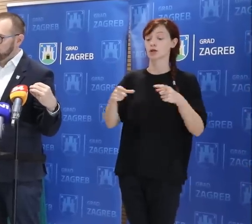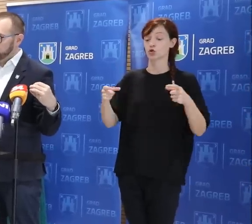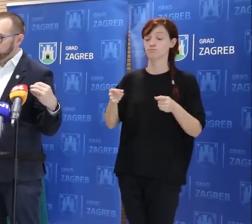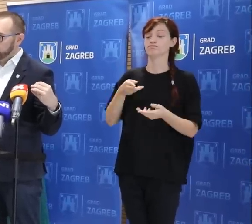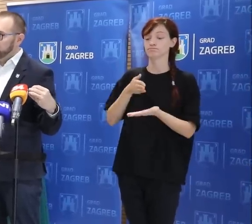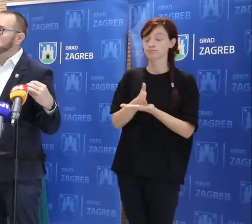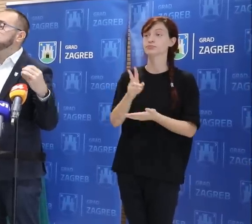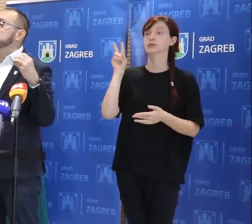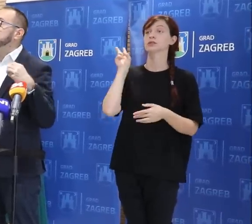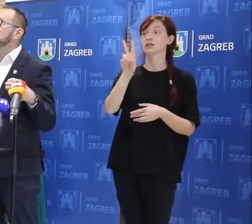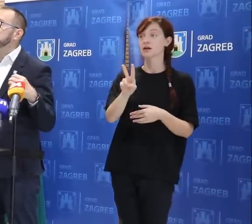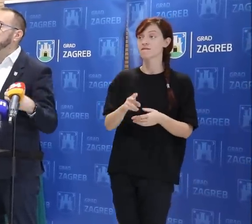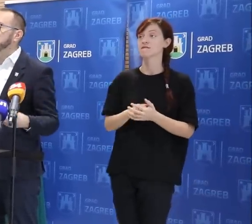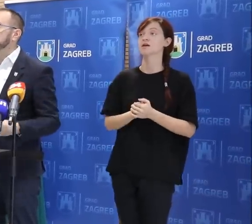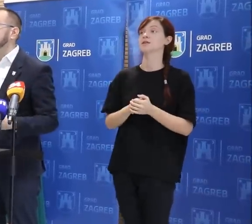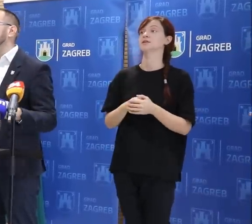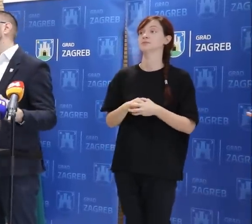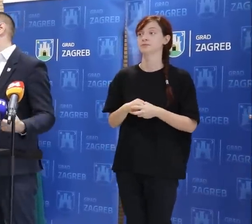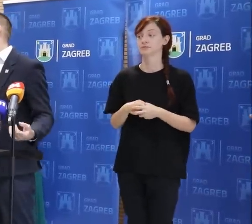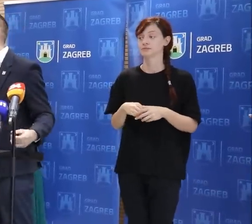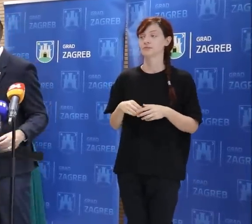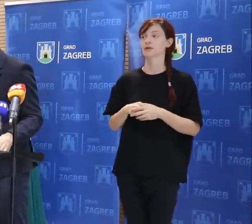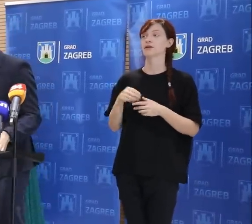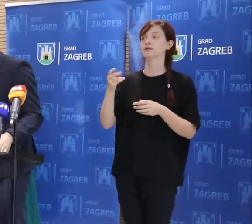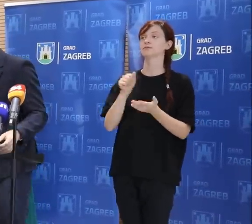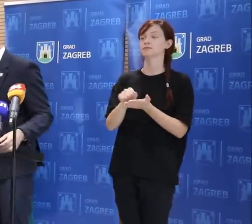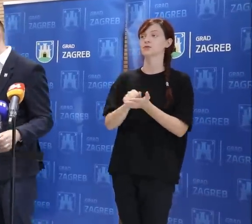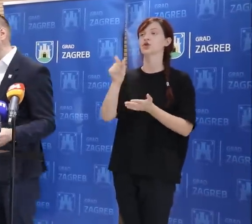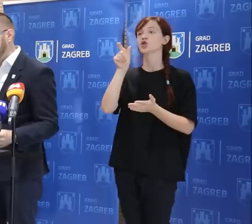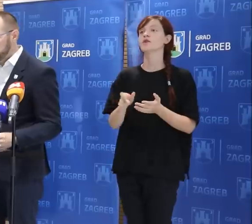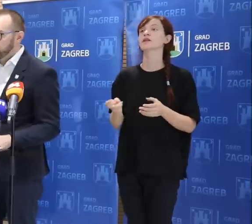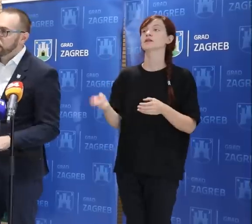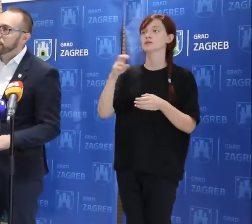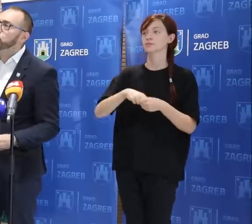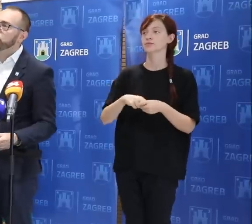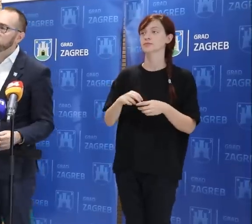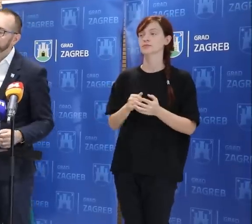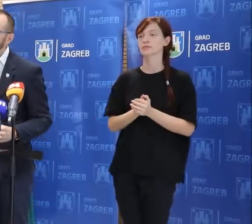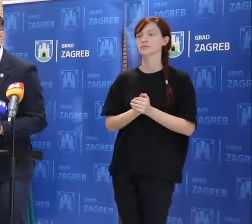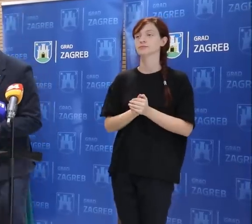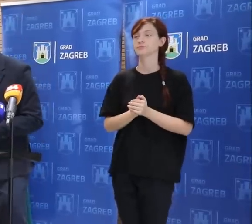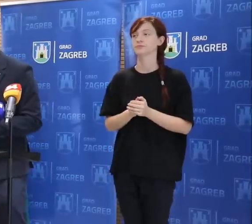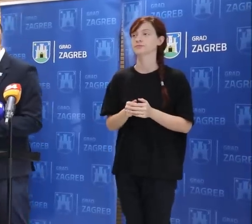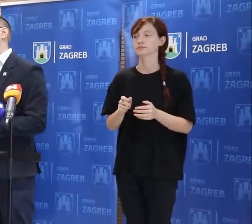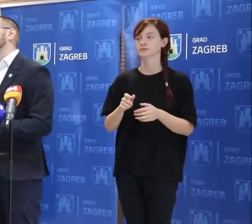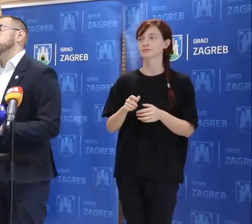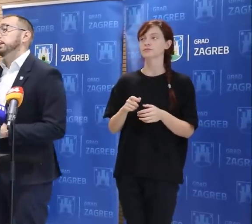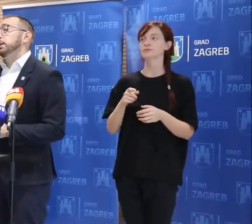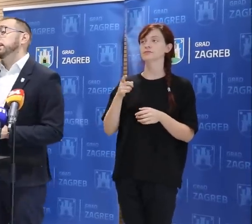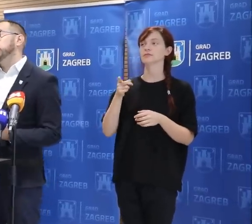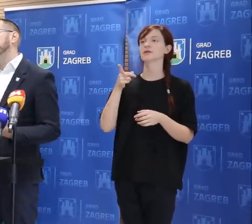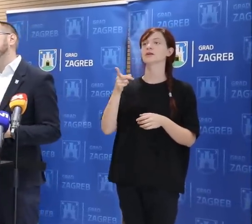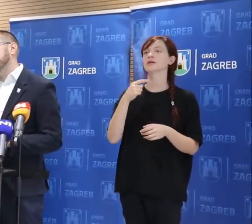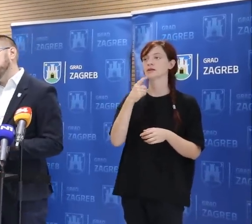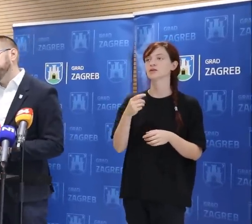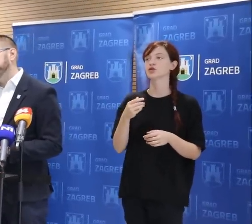Zagreba? Znači, da li su ove cijene... Pitanje ste postavili. Gospodin Bandić je dostavljao 200 kuna